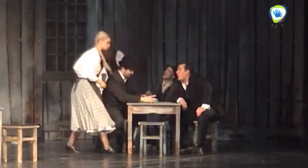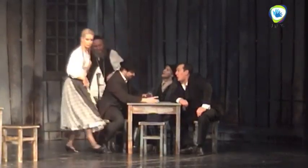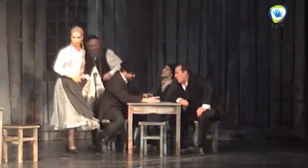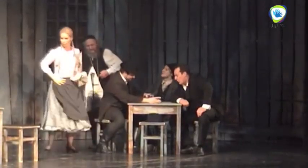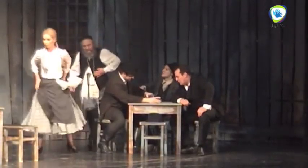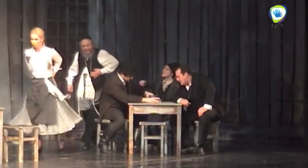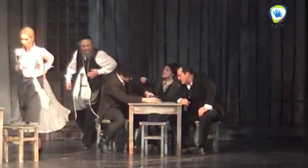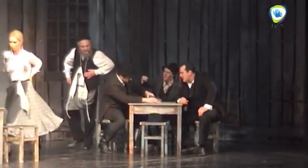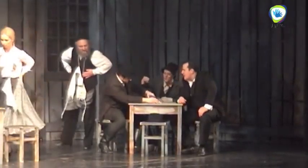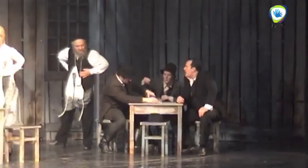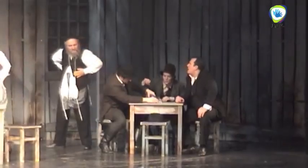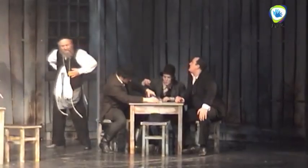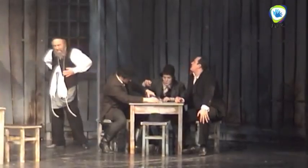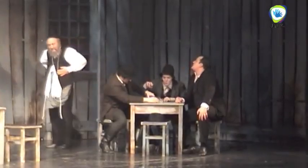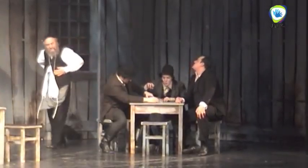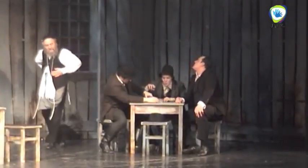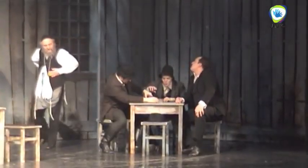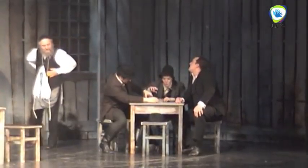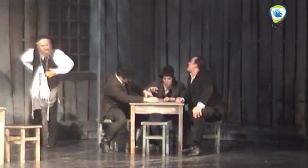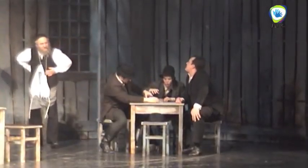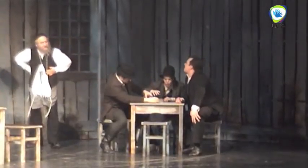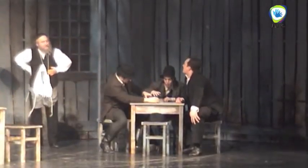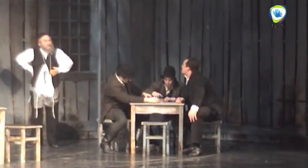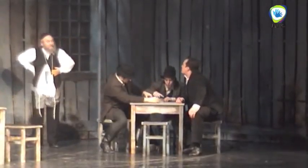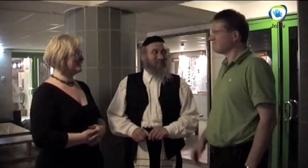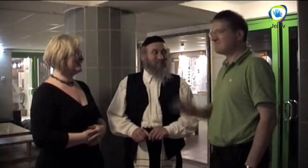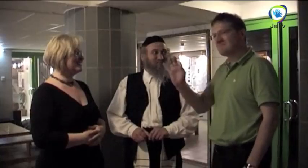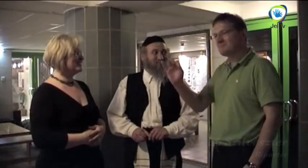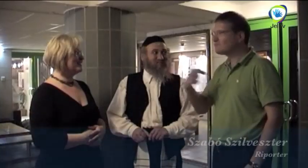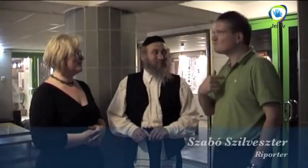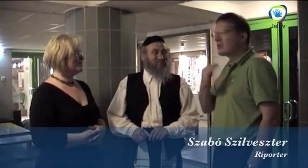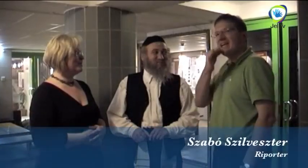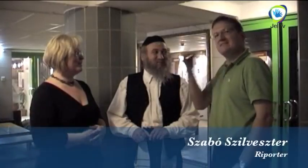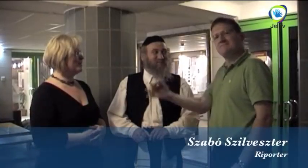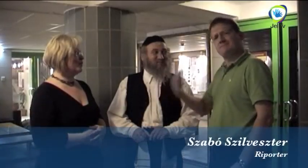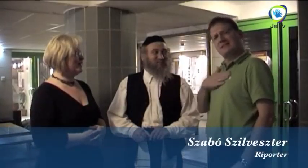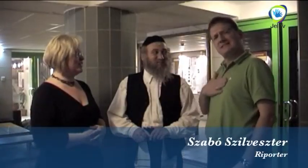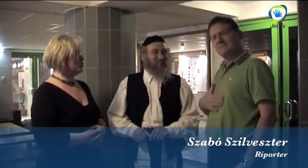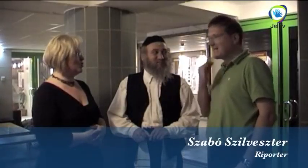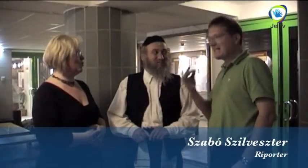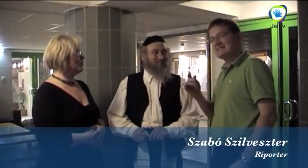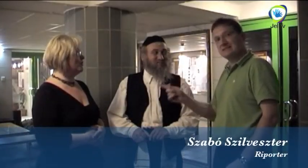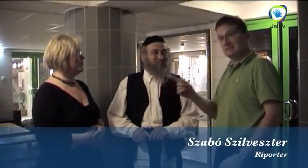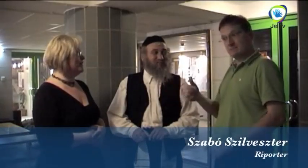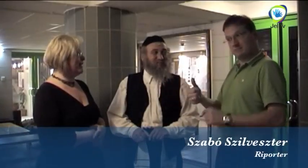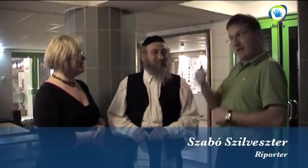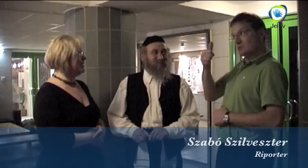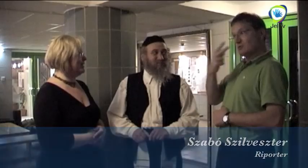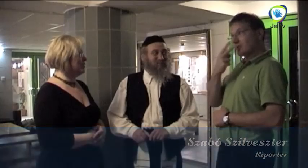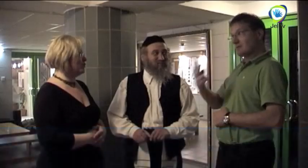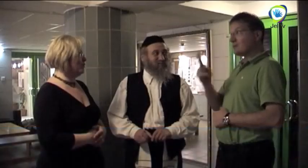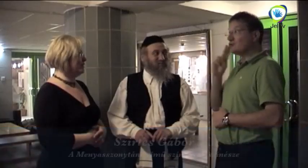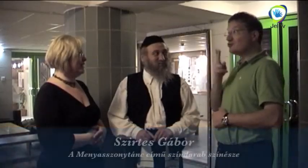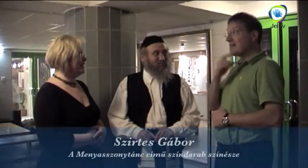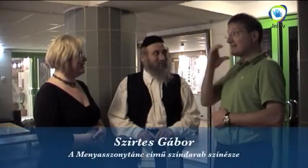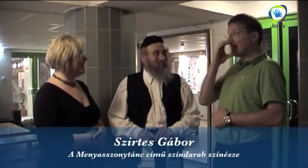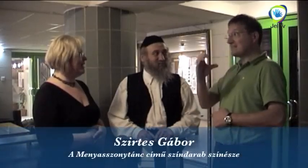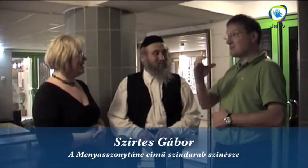Na jó. Addig iszunk, amíg meg nem érkezik. Kedves esetben még egy